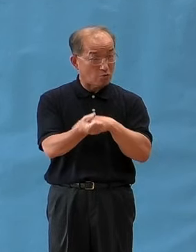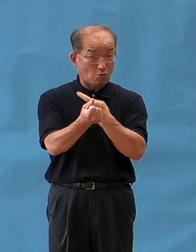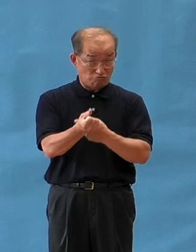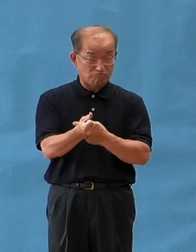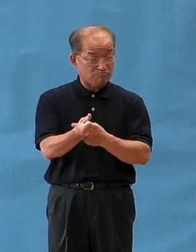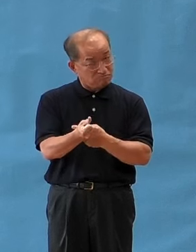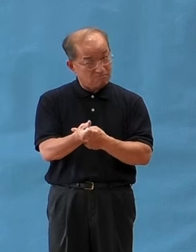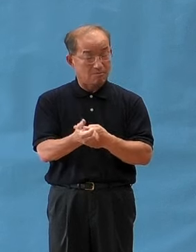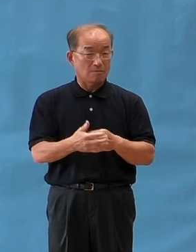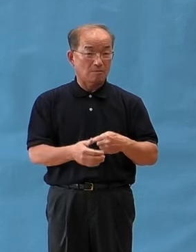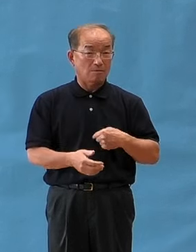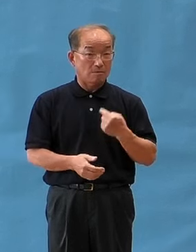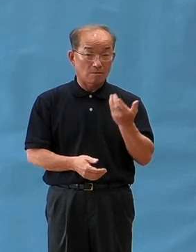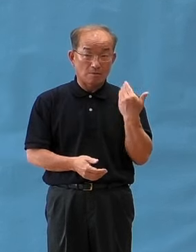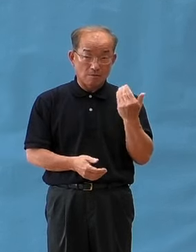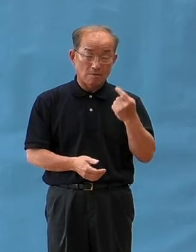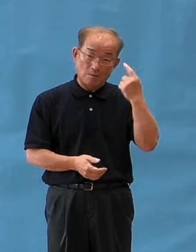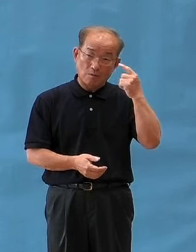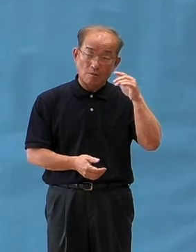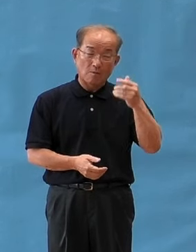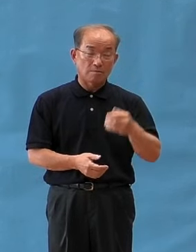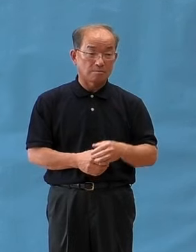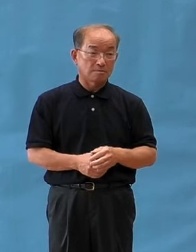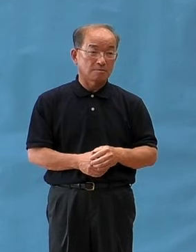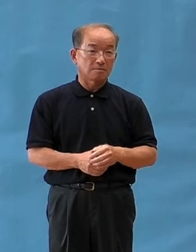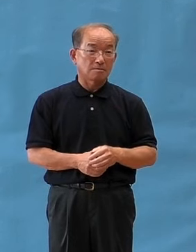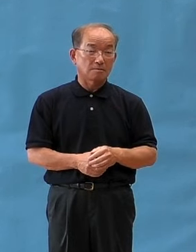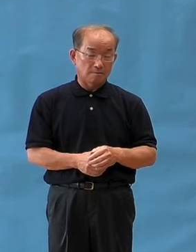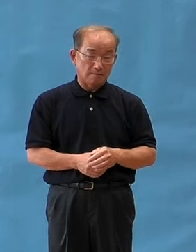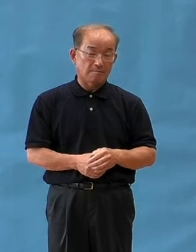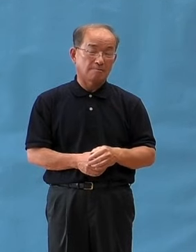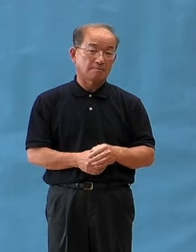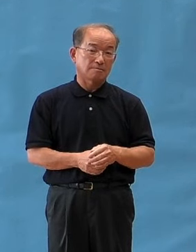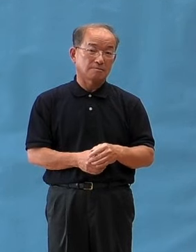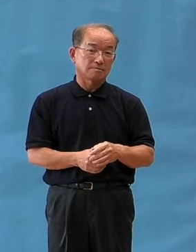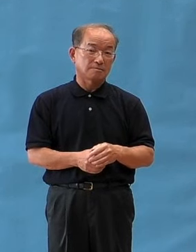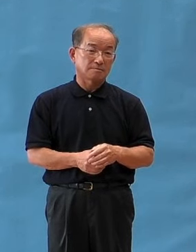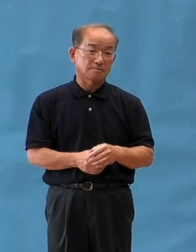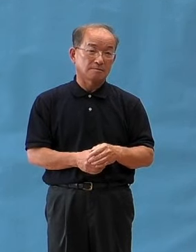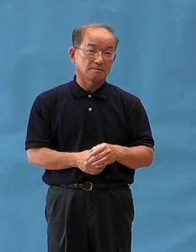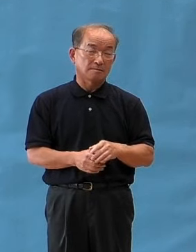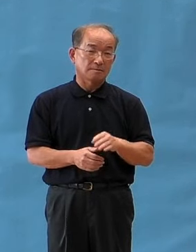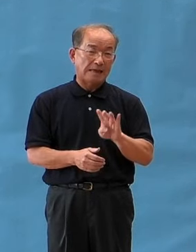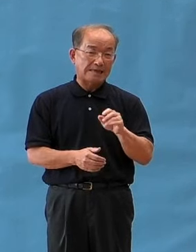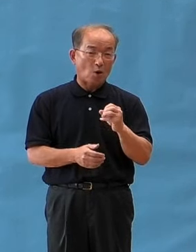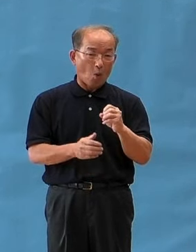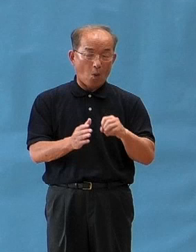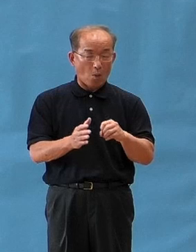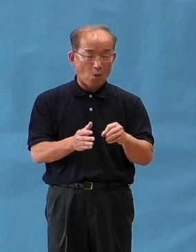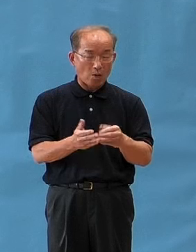私はもうちょっとこの前の慶應義塾大学の塾長さんの発言に対しても言ったけど、